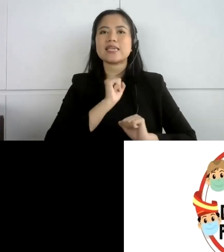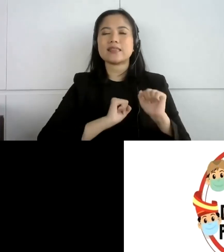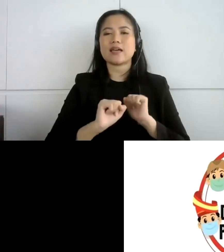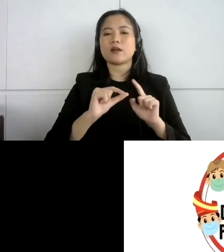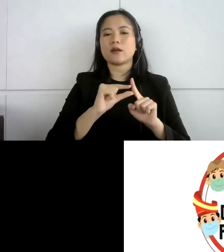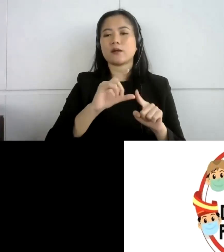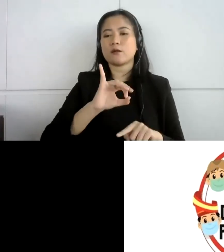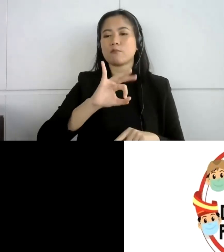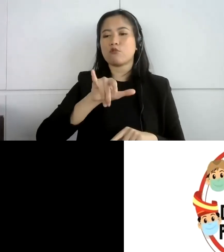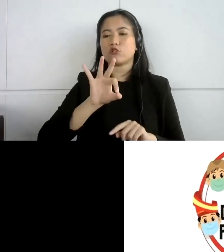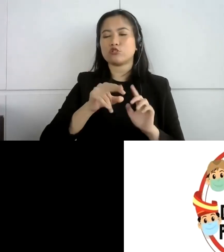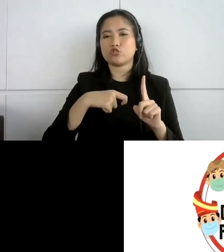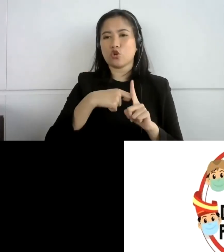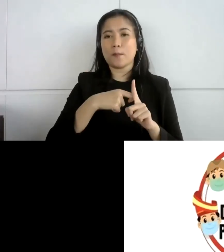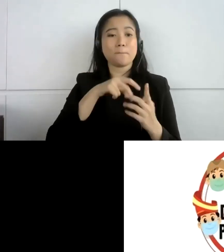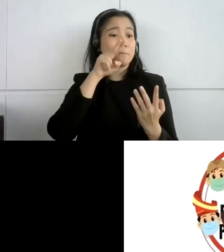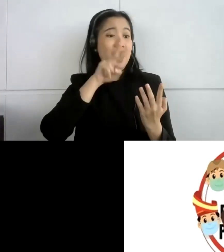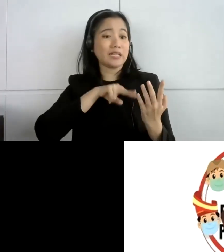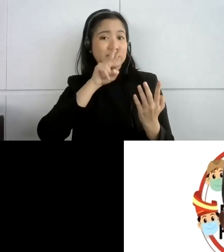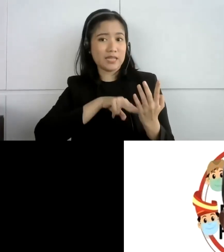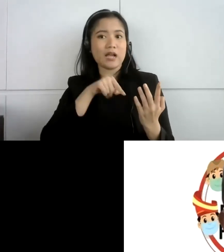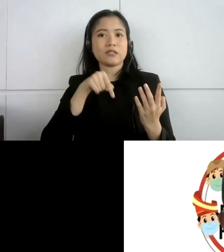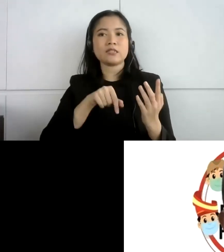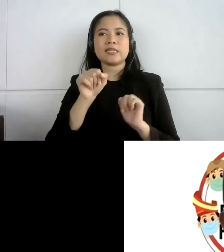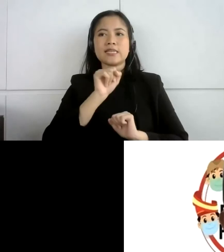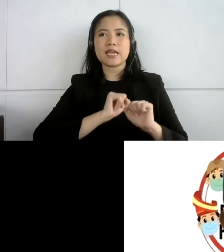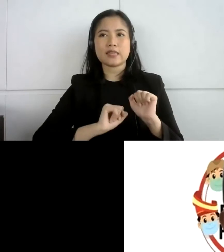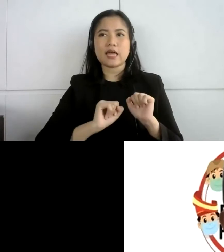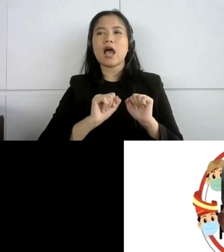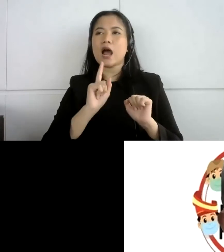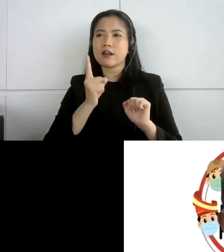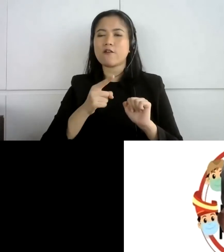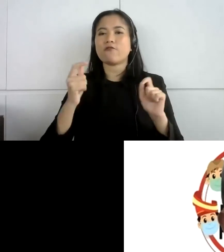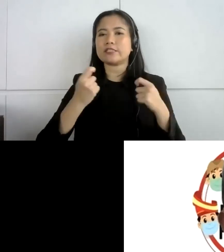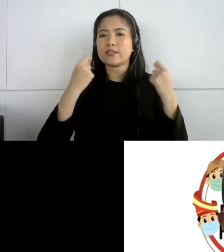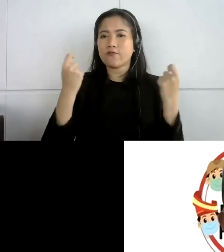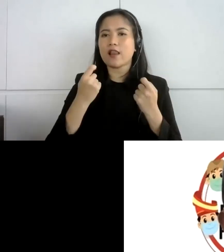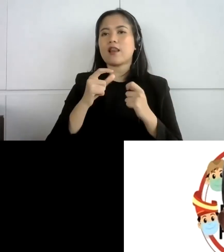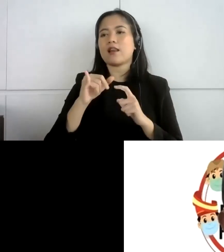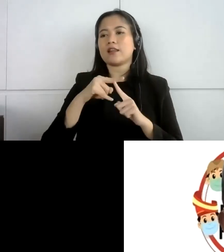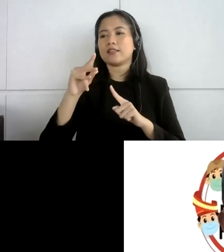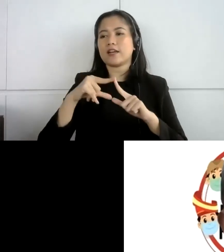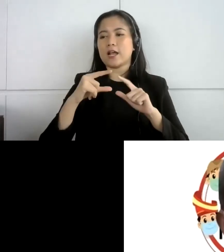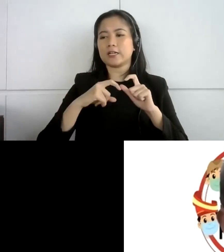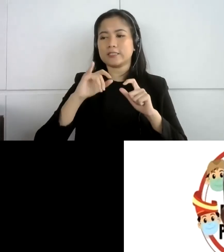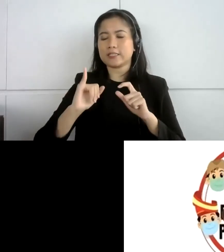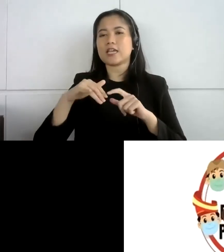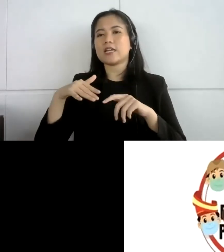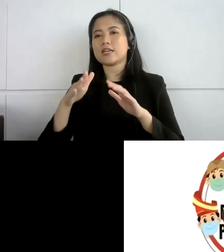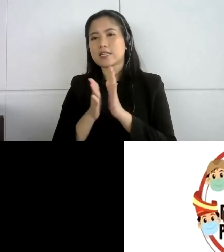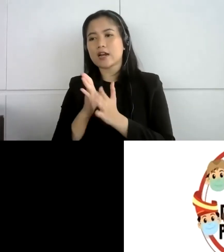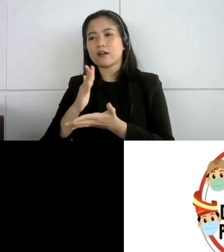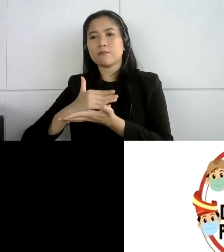di sekolah dan pos baca di komunitas, festival literasi, dan juga distribusi lembar kerja siswa atau LKS. Silakan Pak